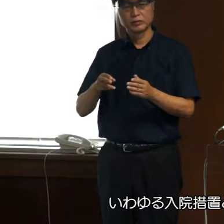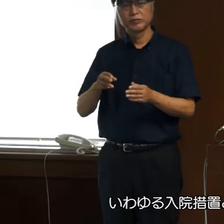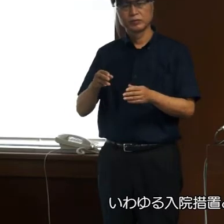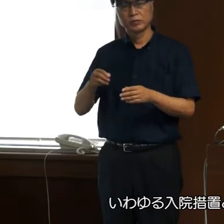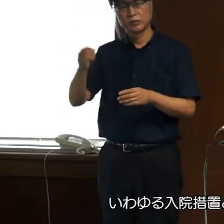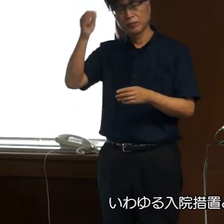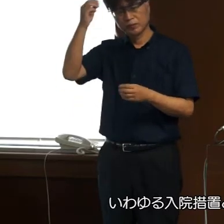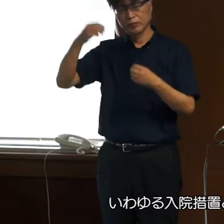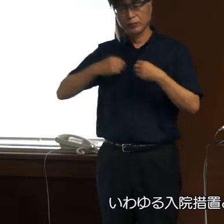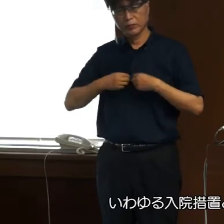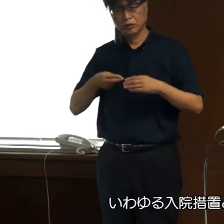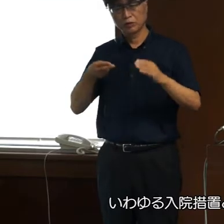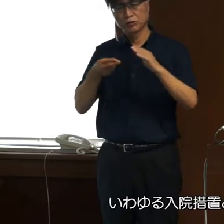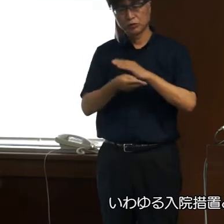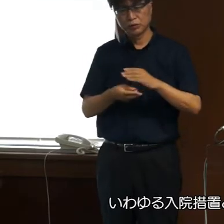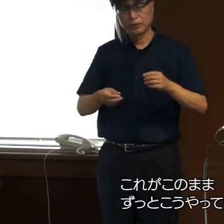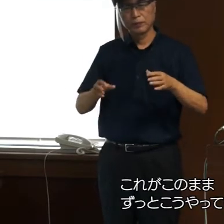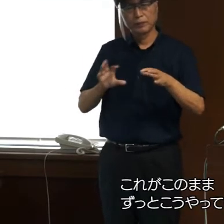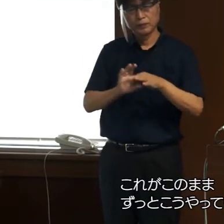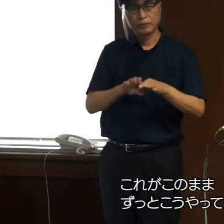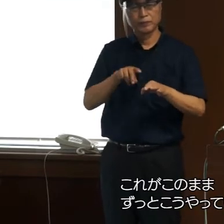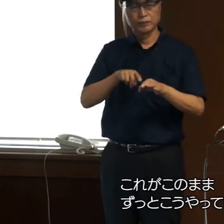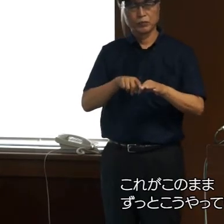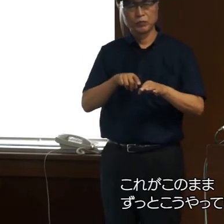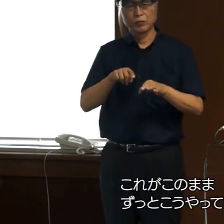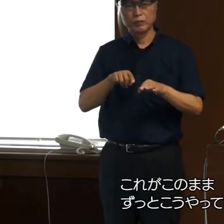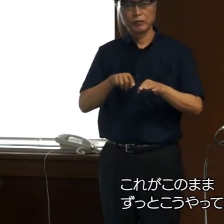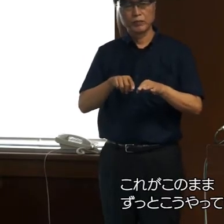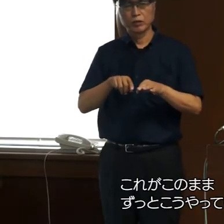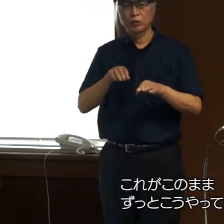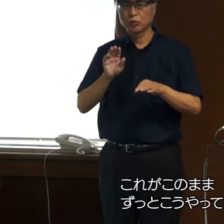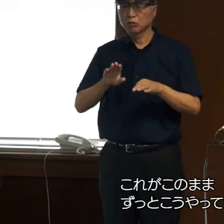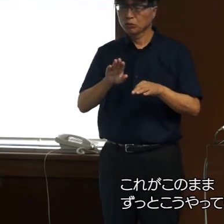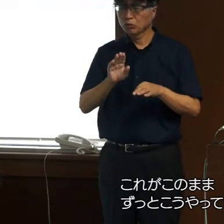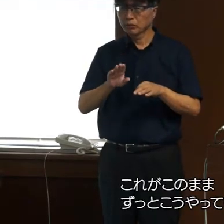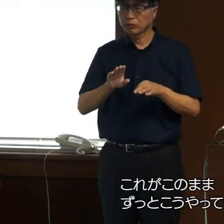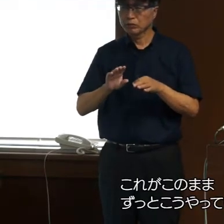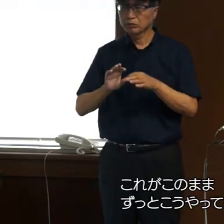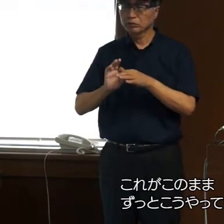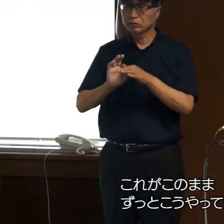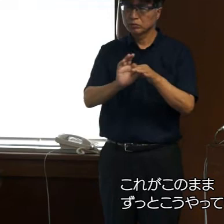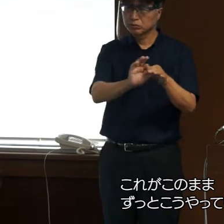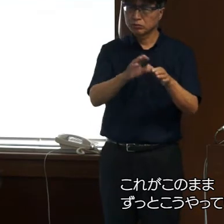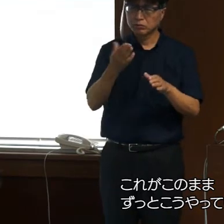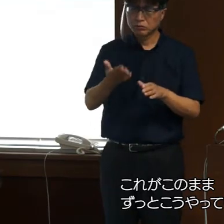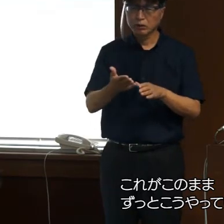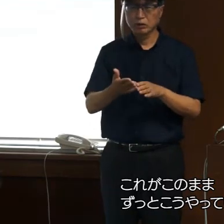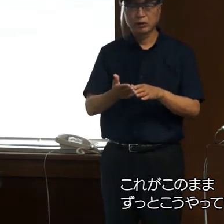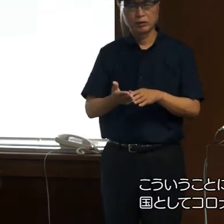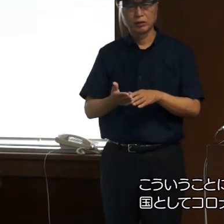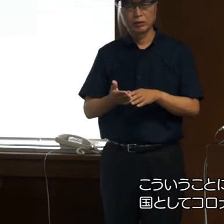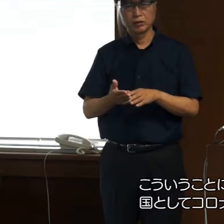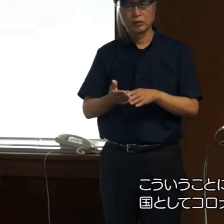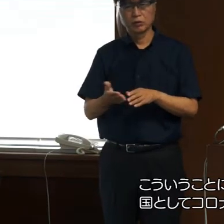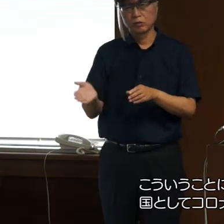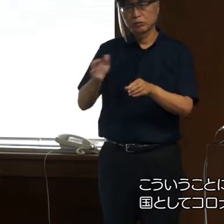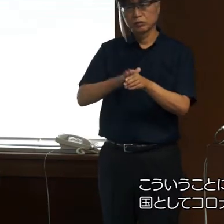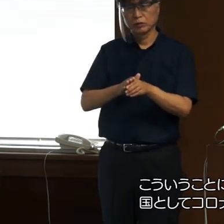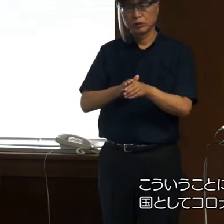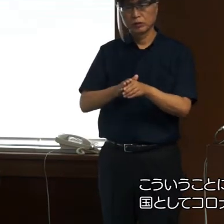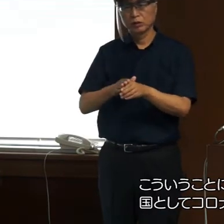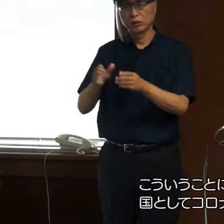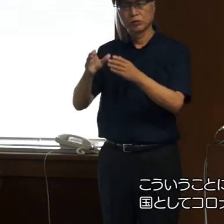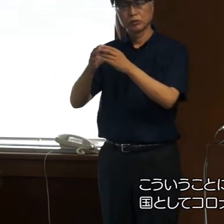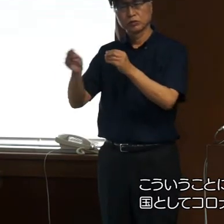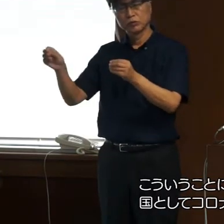とセットになっているんですよね。で、これがどういうこのままずっとこうやっていくのかどうかも含めた、こういうことに関して